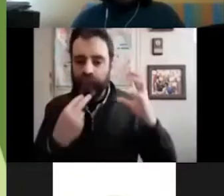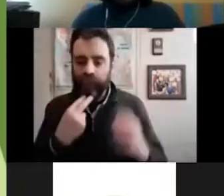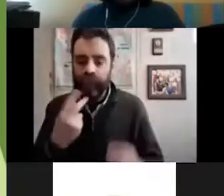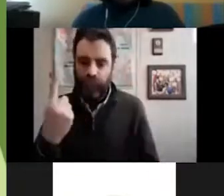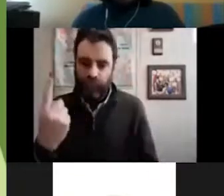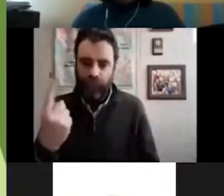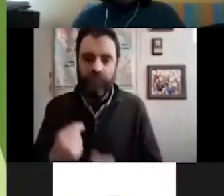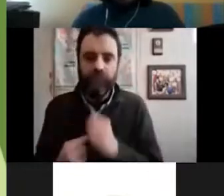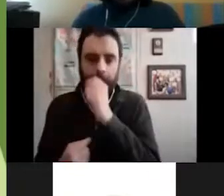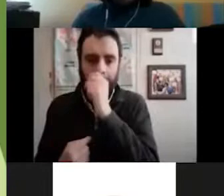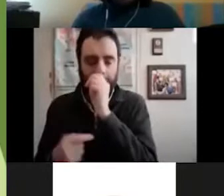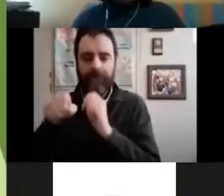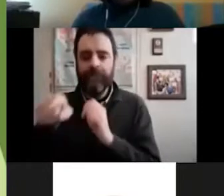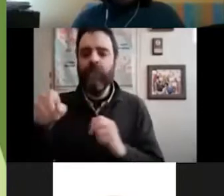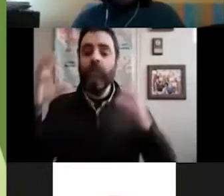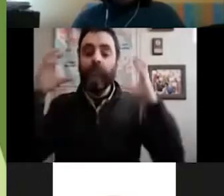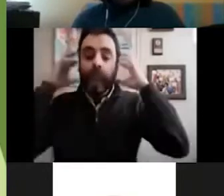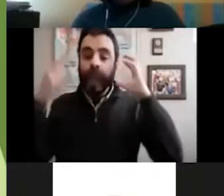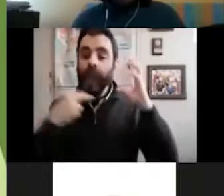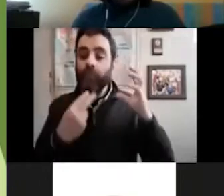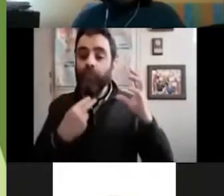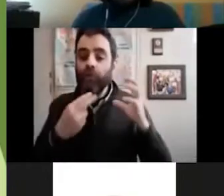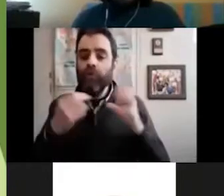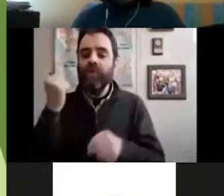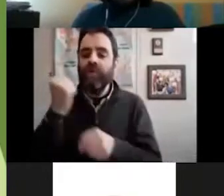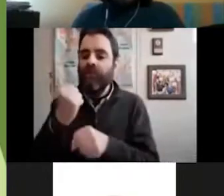Una fonoaudióloga, un fonoaudiólogo.